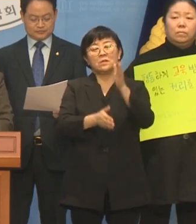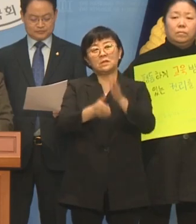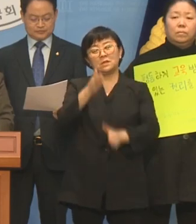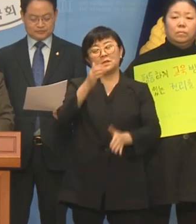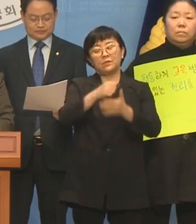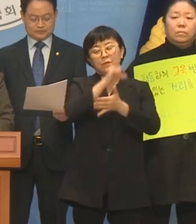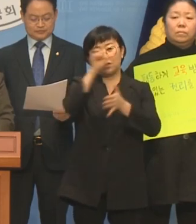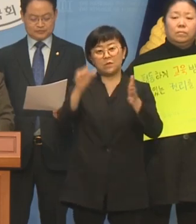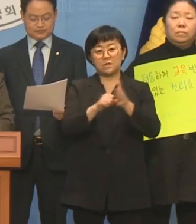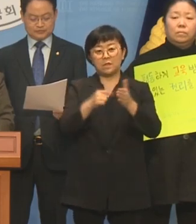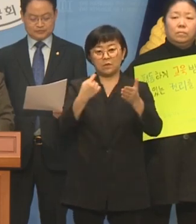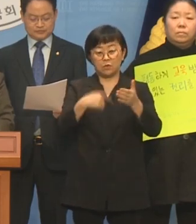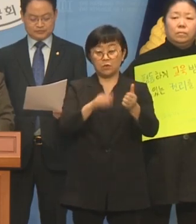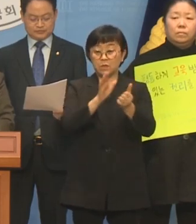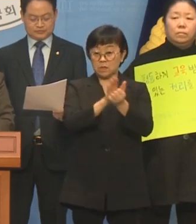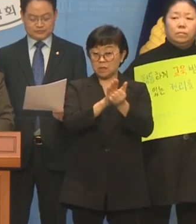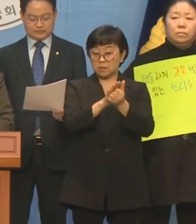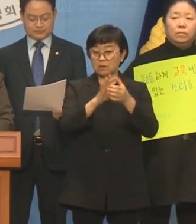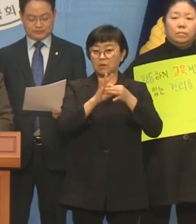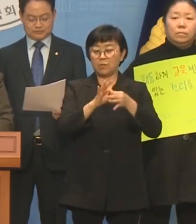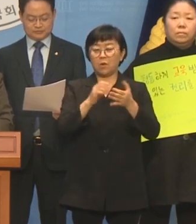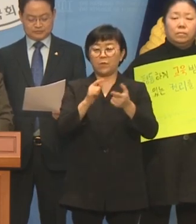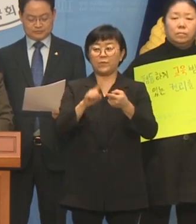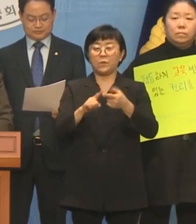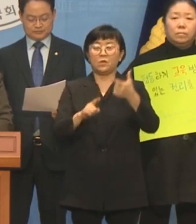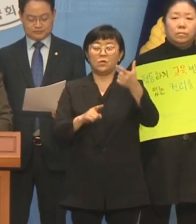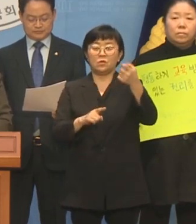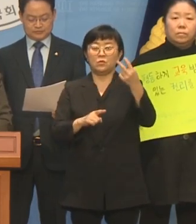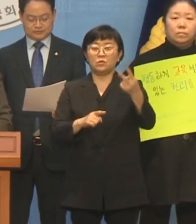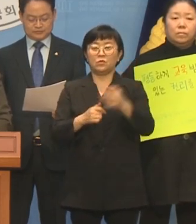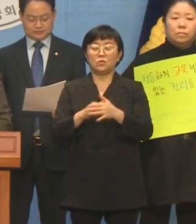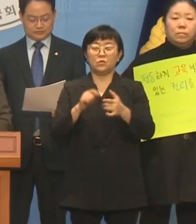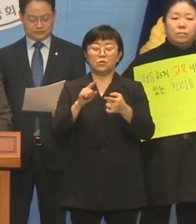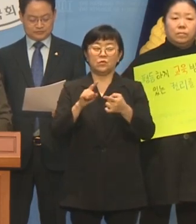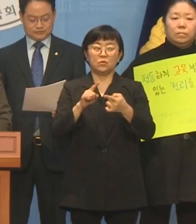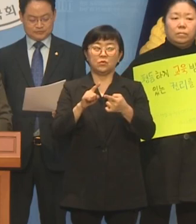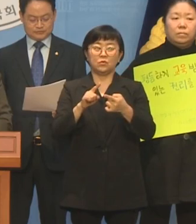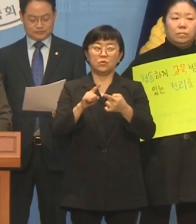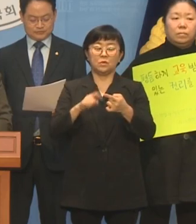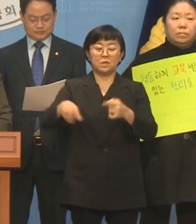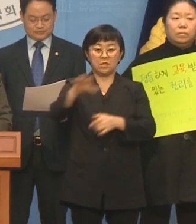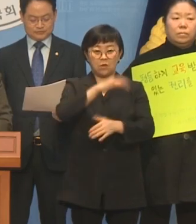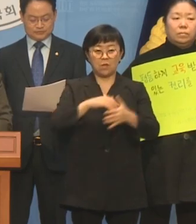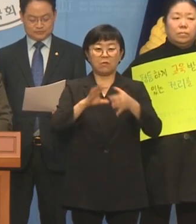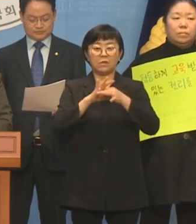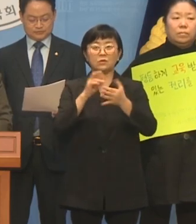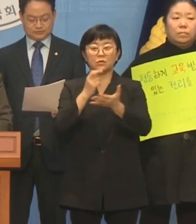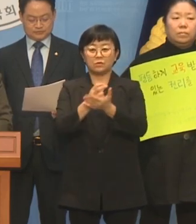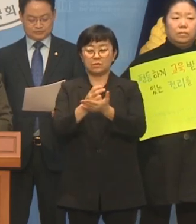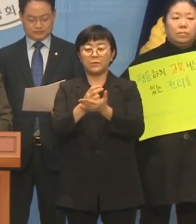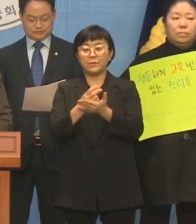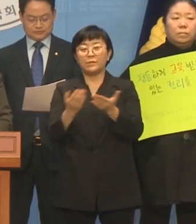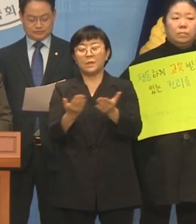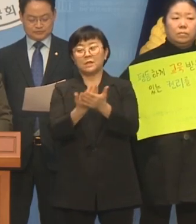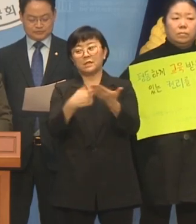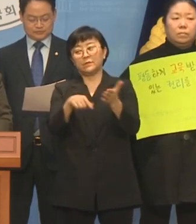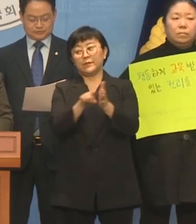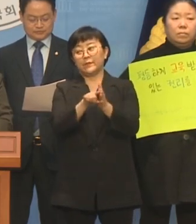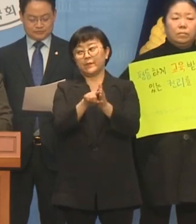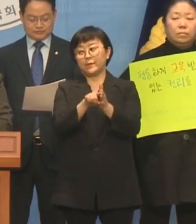지능인 평생교육지원조례를 비롯한 69개 각 지역의 조례 제정이라는 정치적 성과를 향유하고